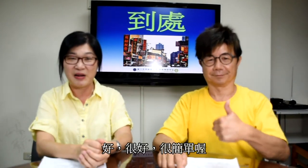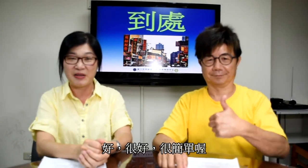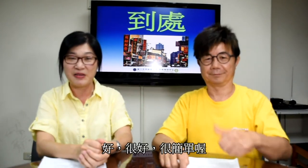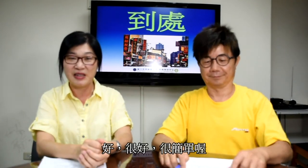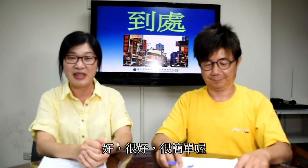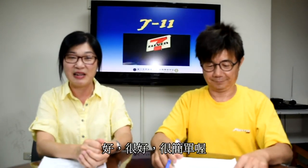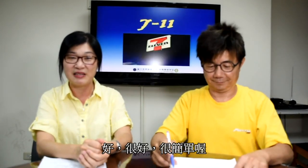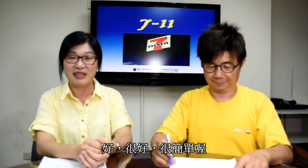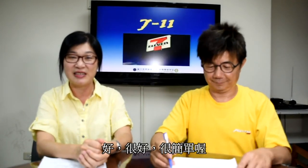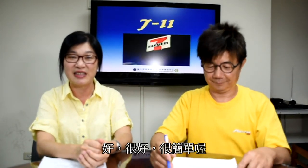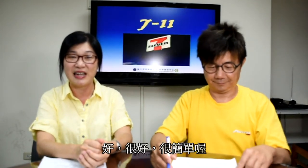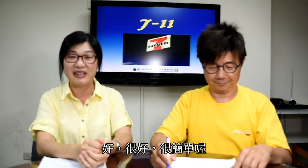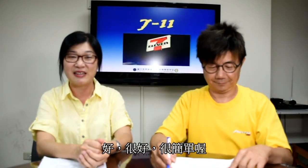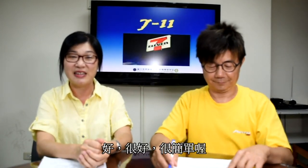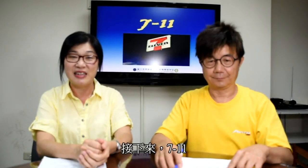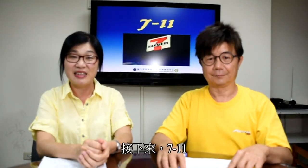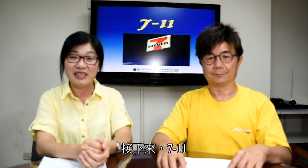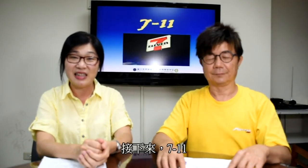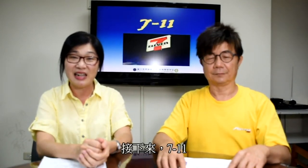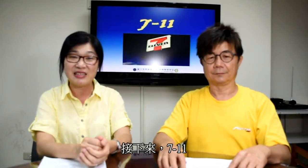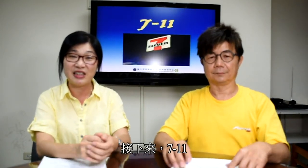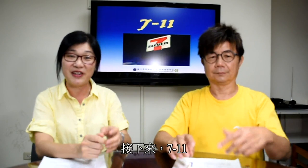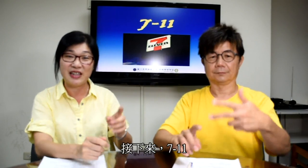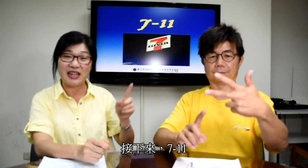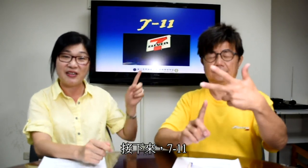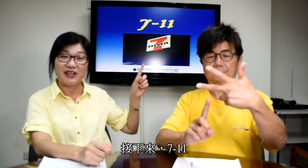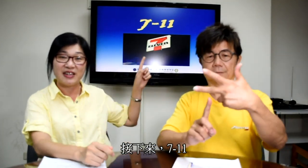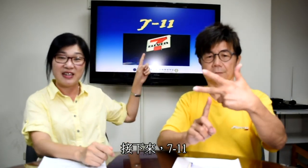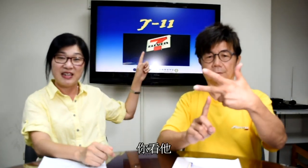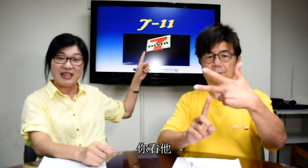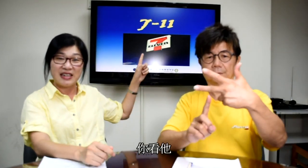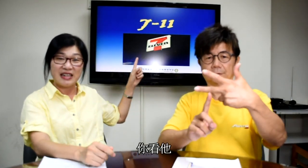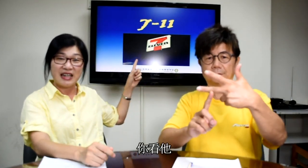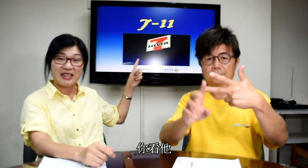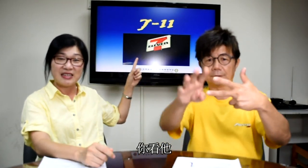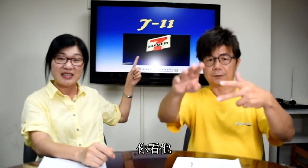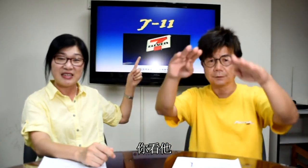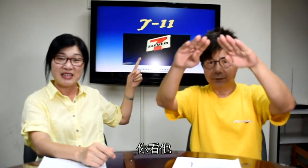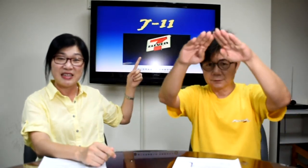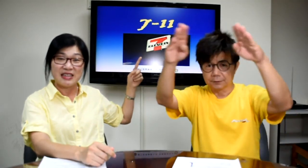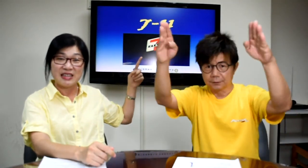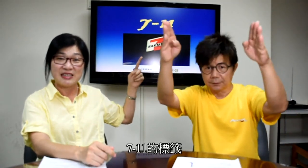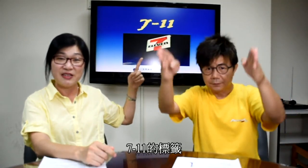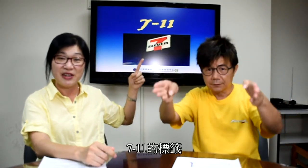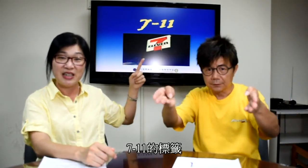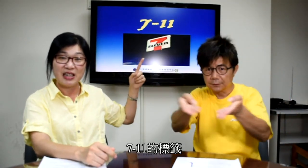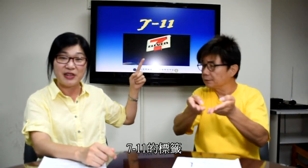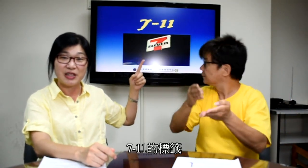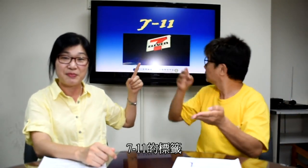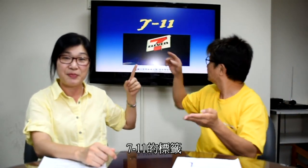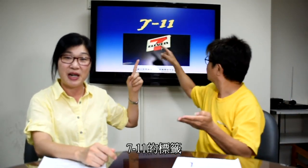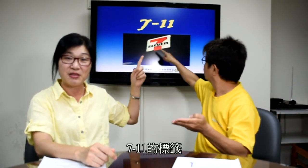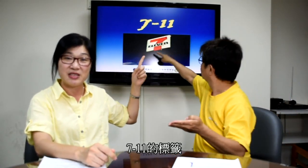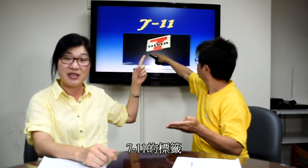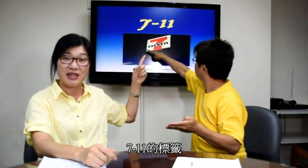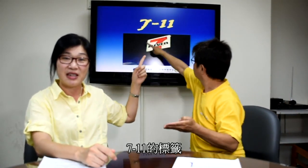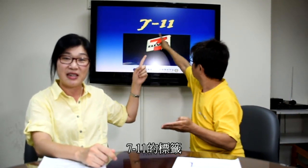好，很好，很简单哦。接下来 7-Eleven，你看它 7-Eleven 的标